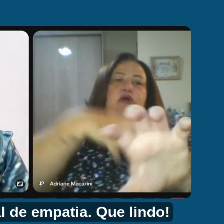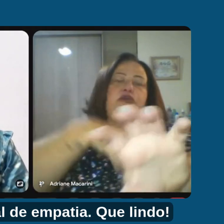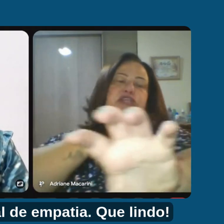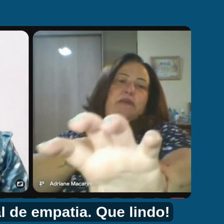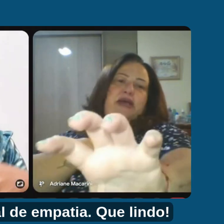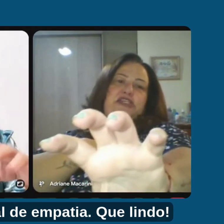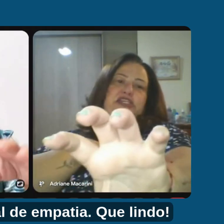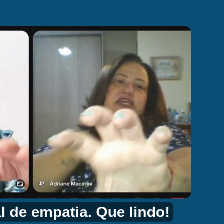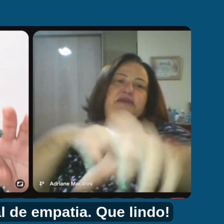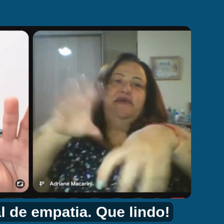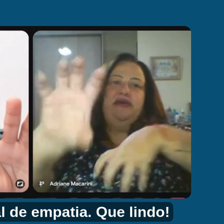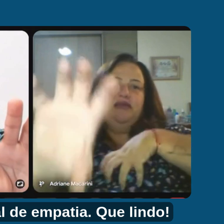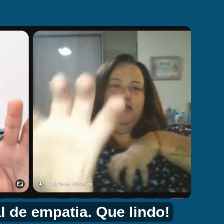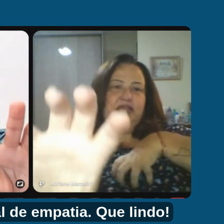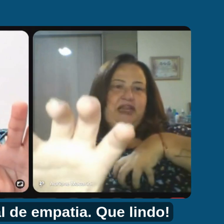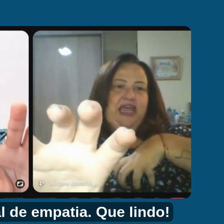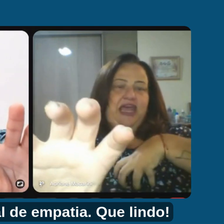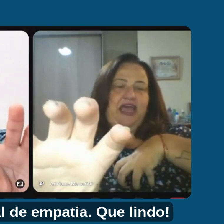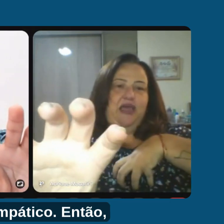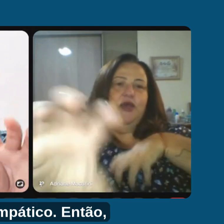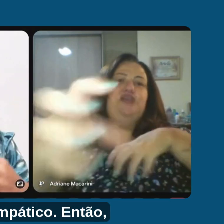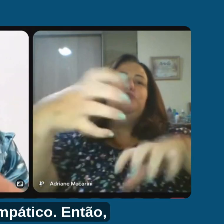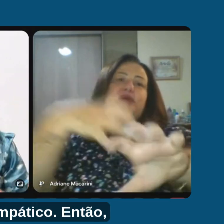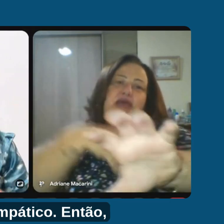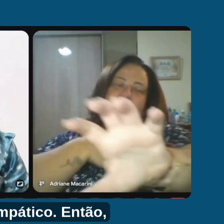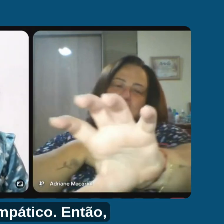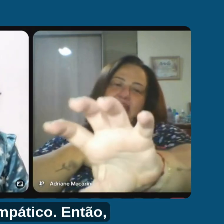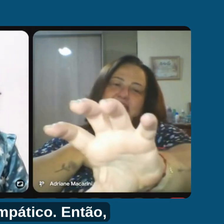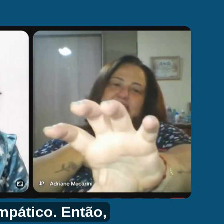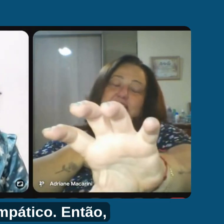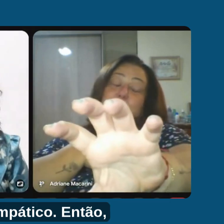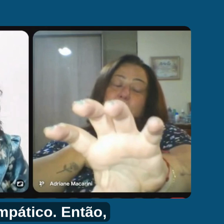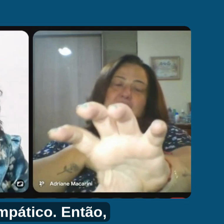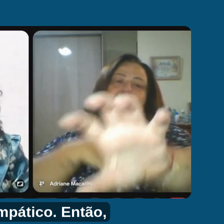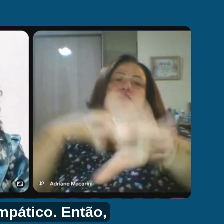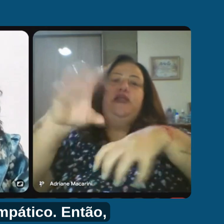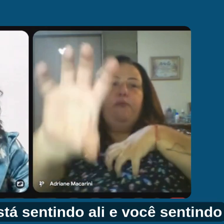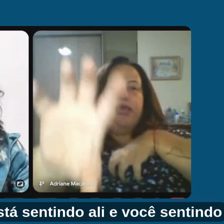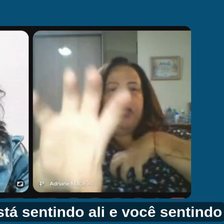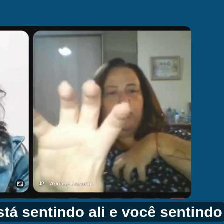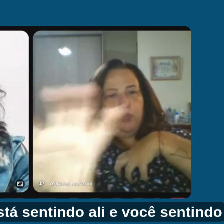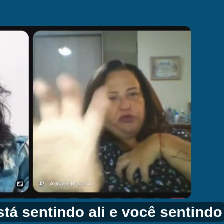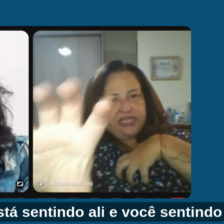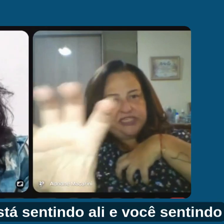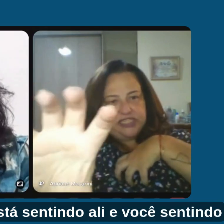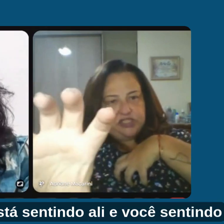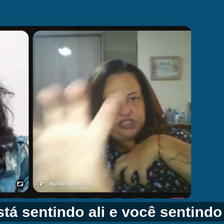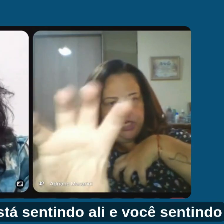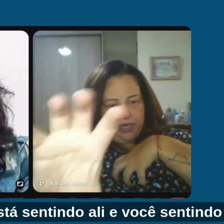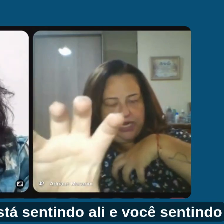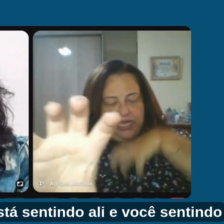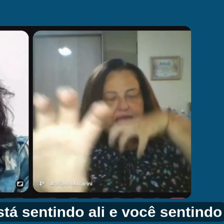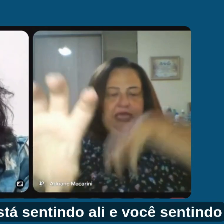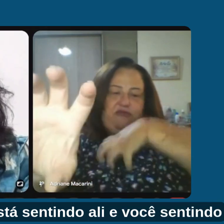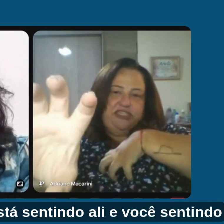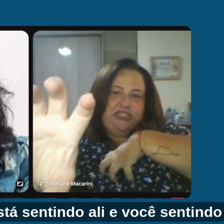de empatia, Que né? lindo. Eu acho, né, ser empático. Então, pegar o que o outro está sentindo ali e você